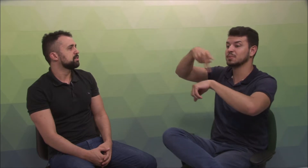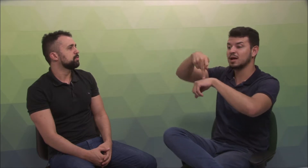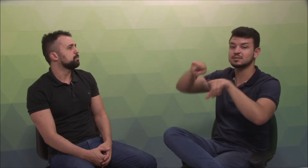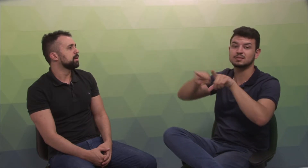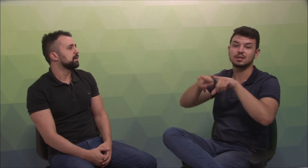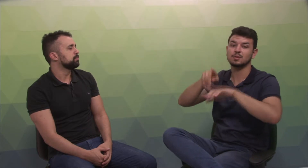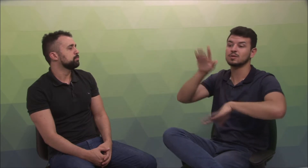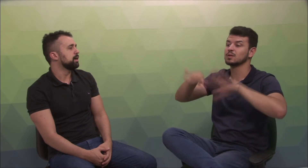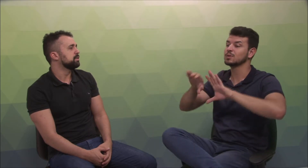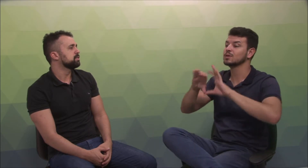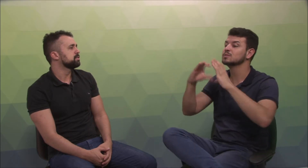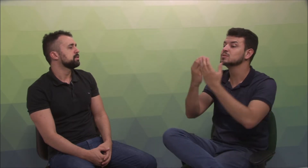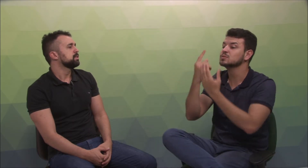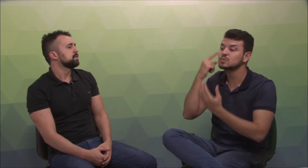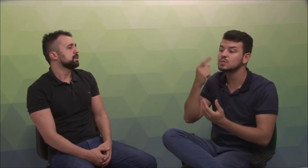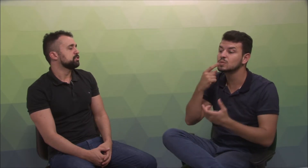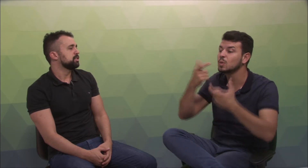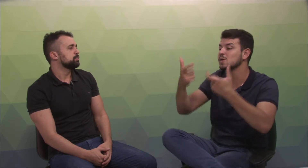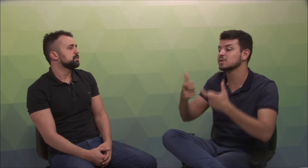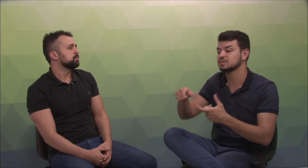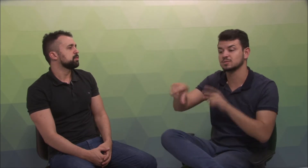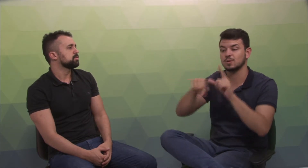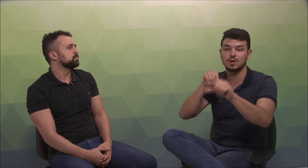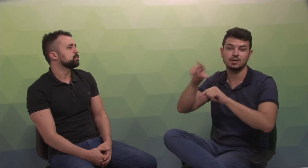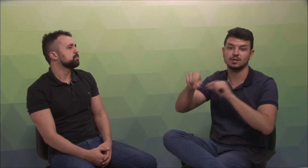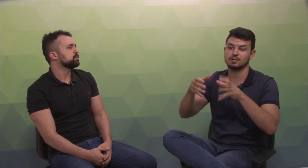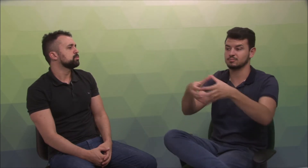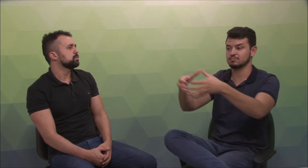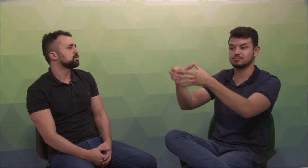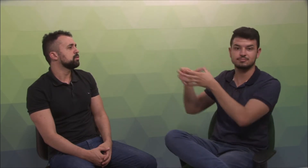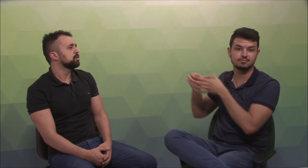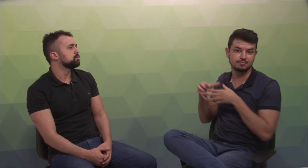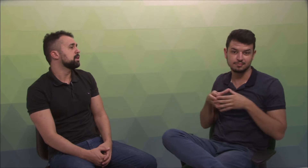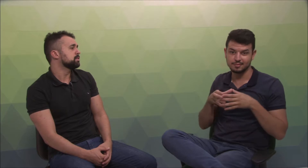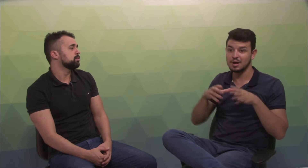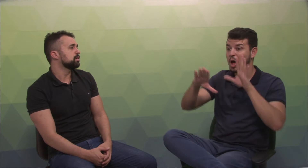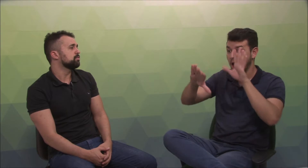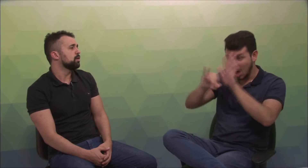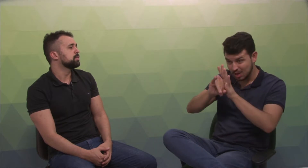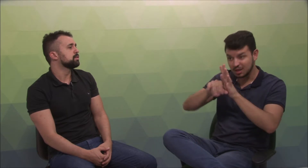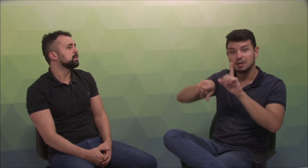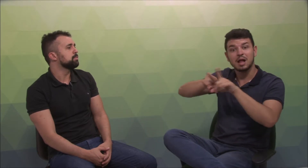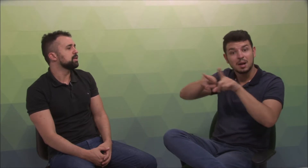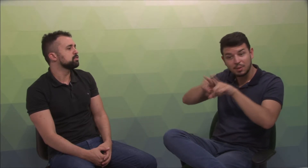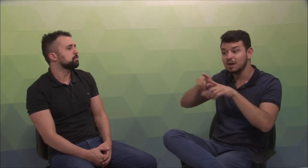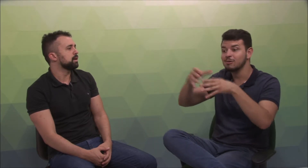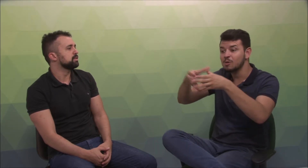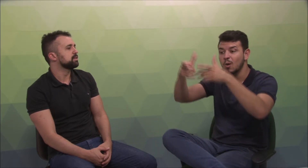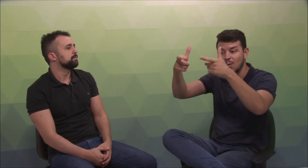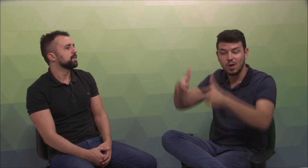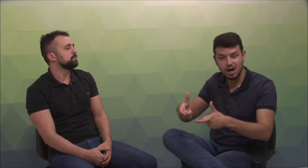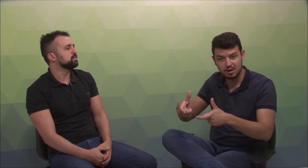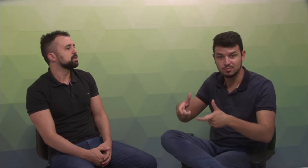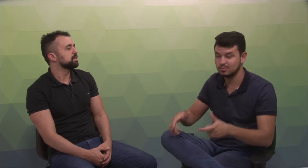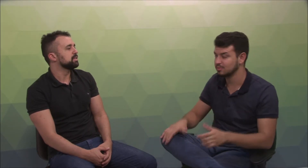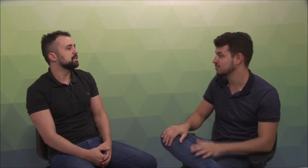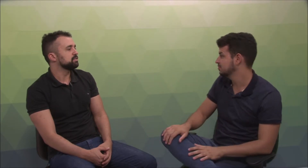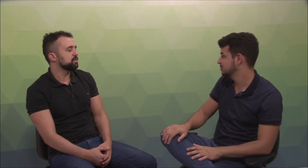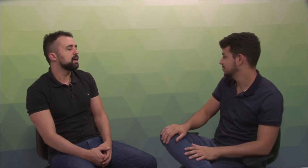dessa forma, lá no país da China, por exemplo, nós temos o grupo de surdo que escolheu dessa outra forma. Então, depende do país. Depende também da